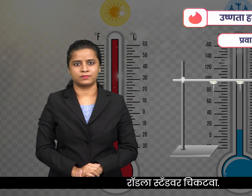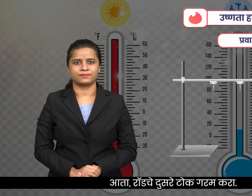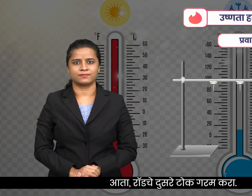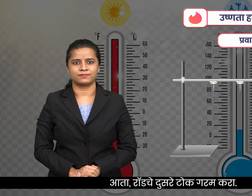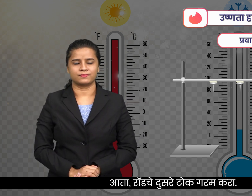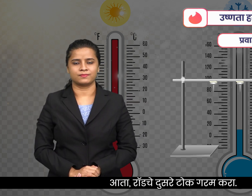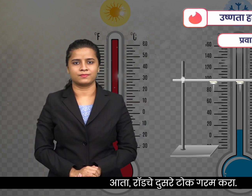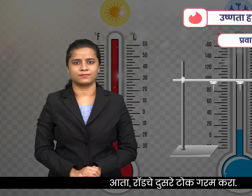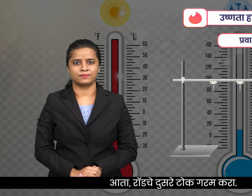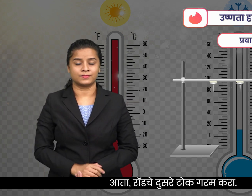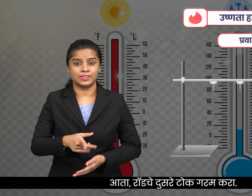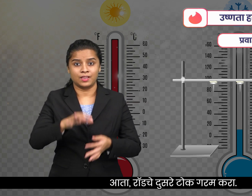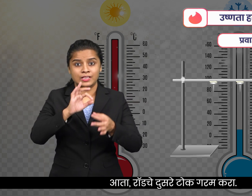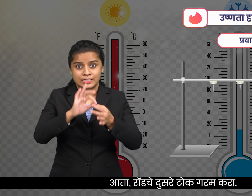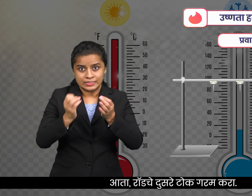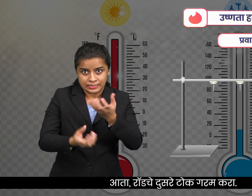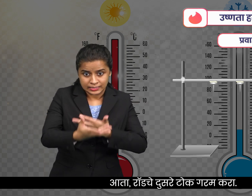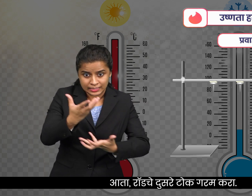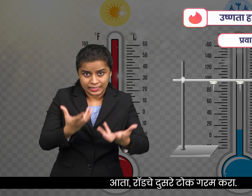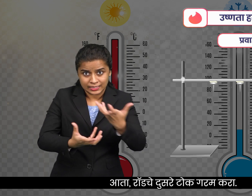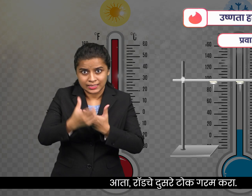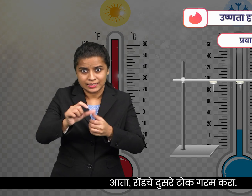आता रॉडचे दुसरे टोक गरम करा.